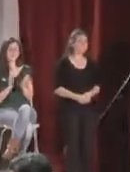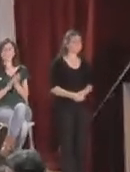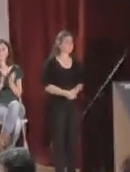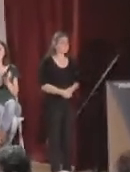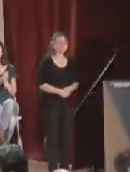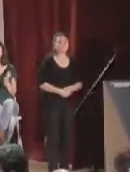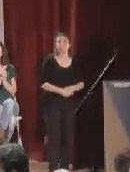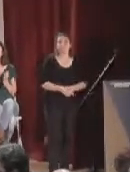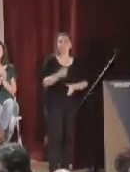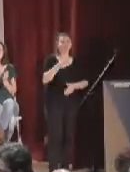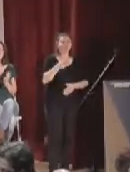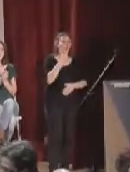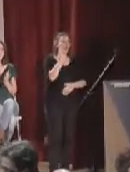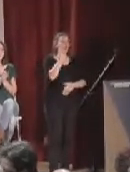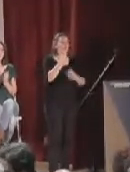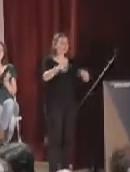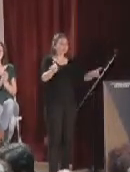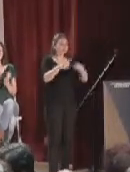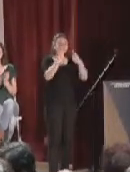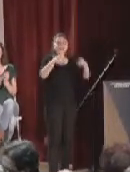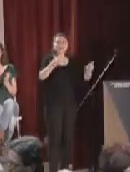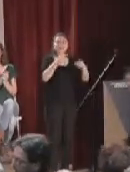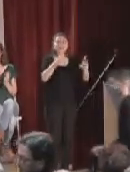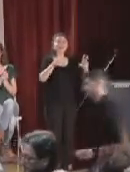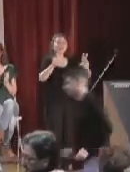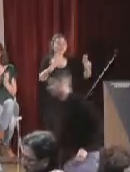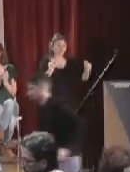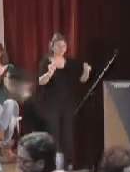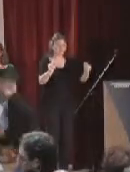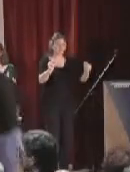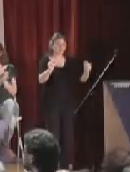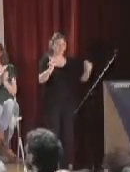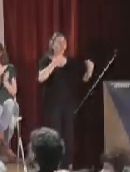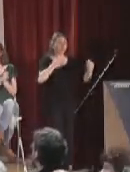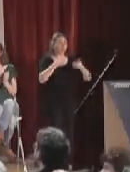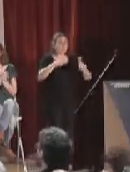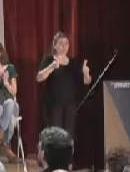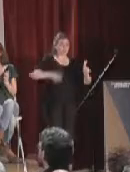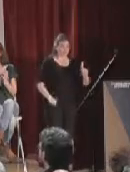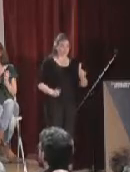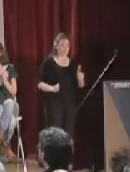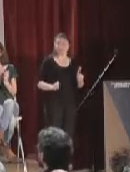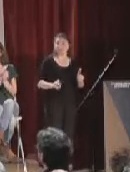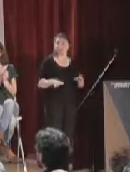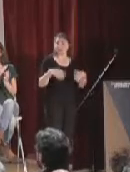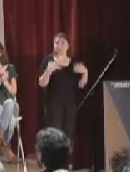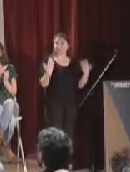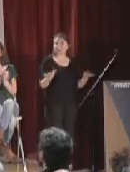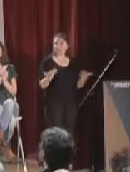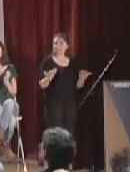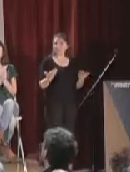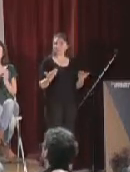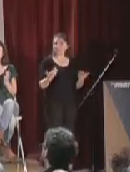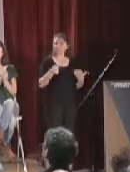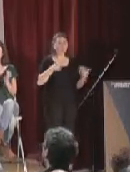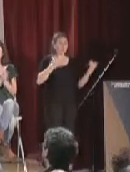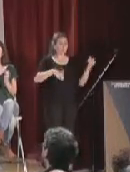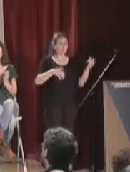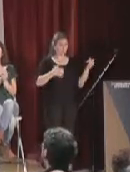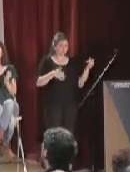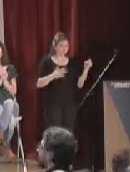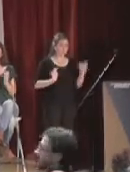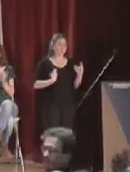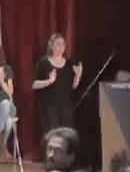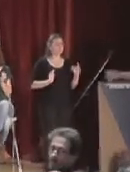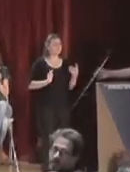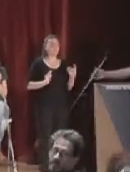vou rematar cunha canción, porque son músico, mentres eles vos saludan, eu collo o meu guitalele. É